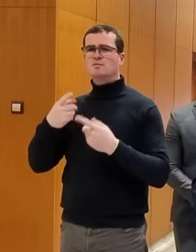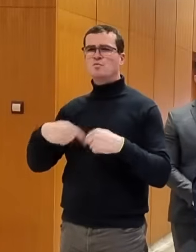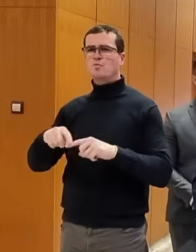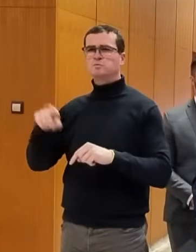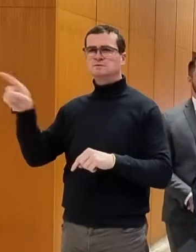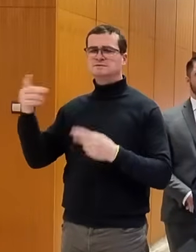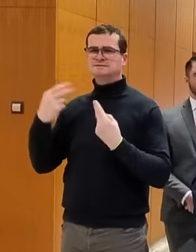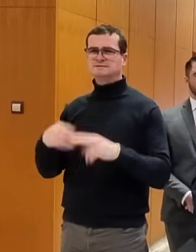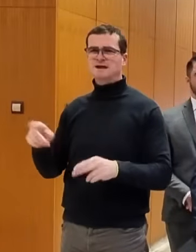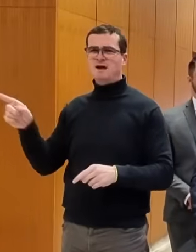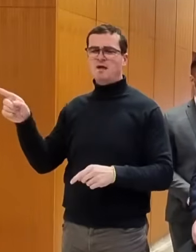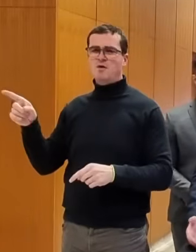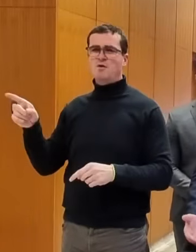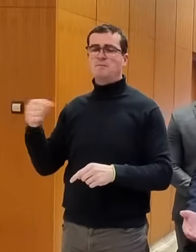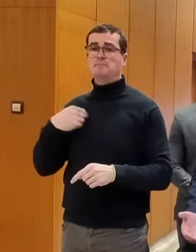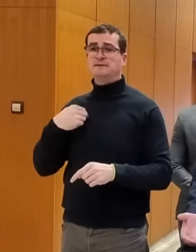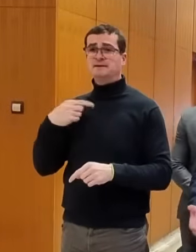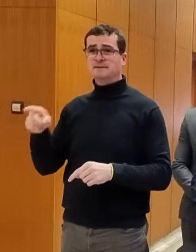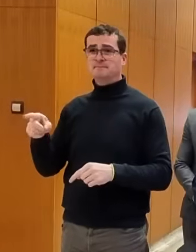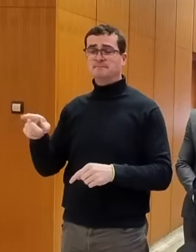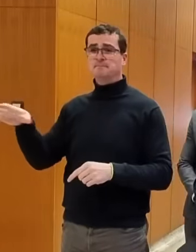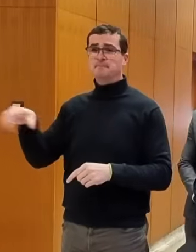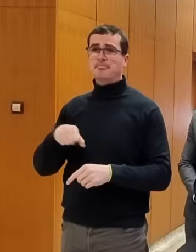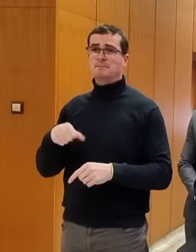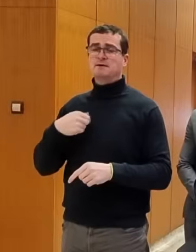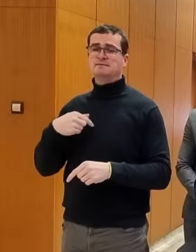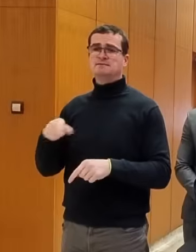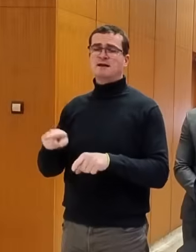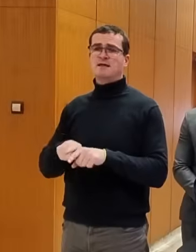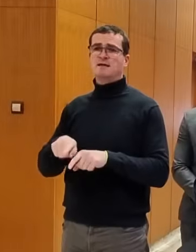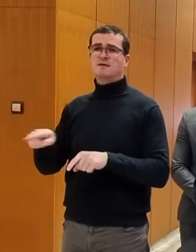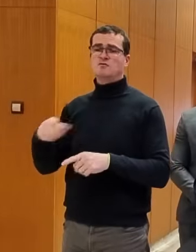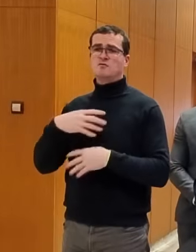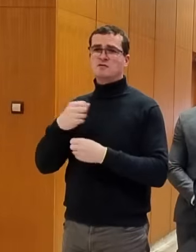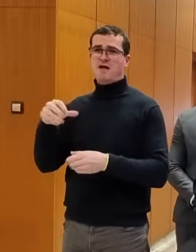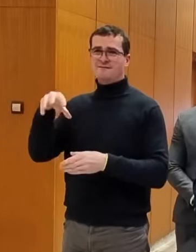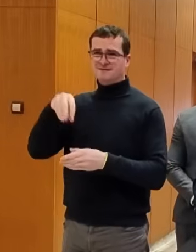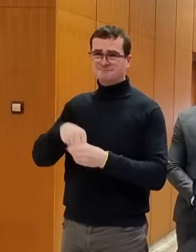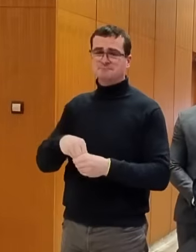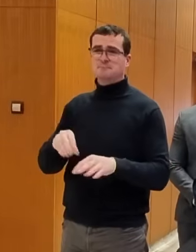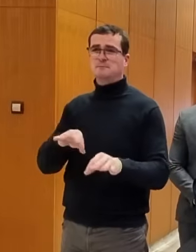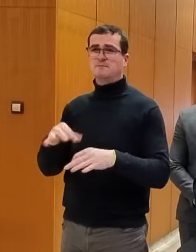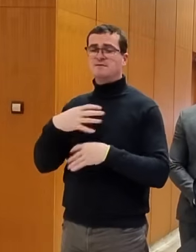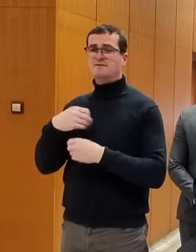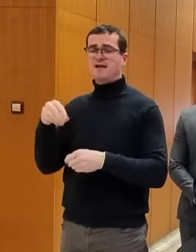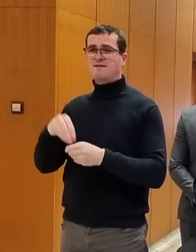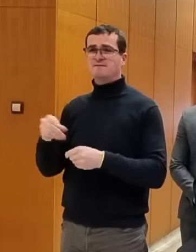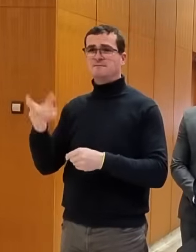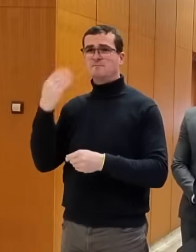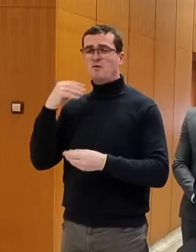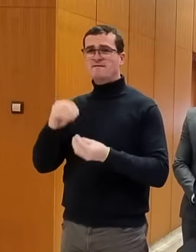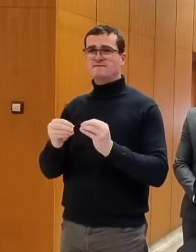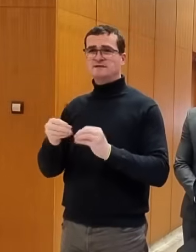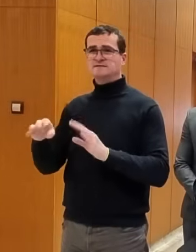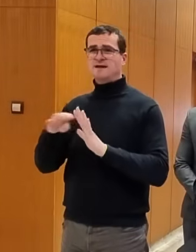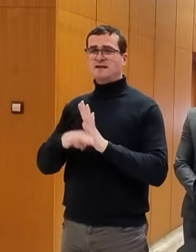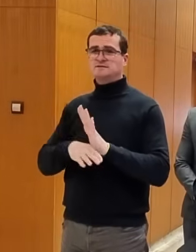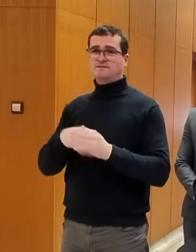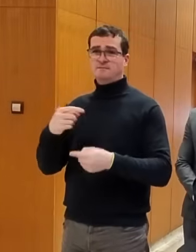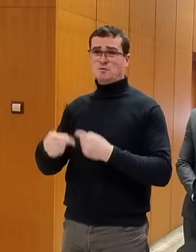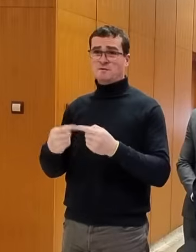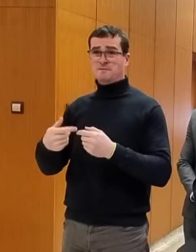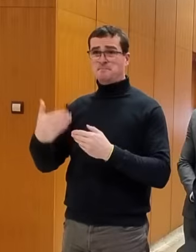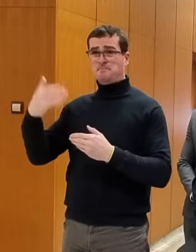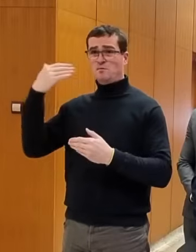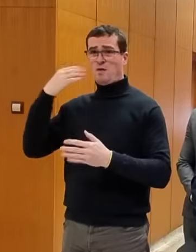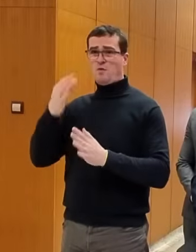Dubnici, kde sme prevzali do tohto návrhu už pripravený návrh, ktorý bol predmetom legislatívneho procesu v